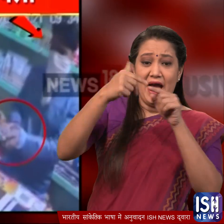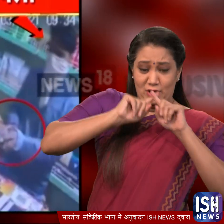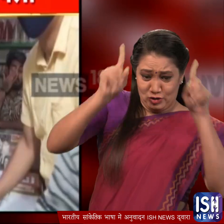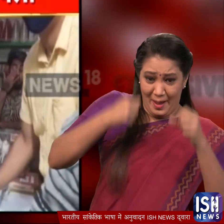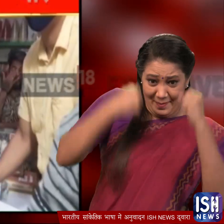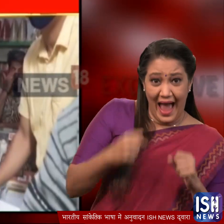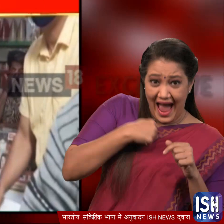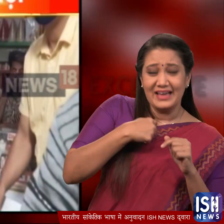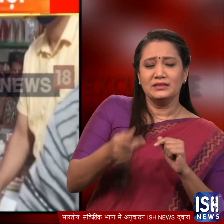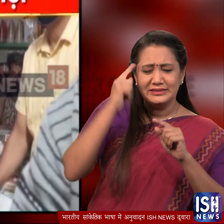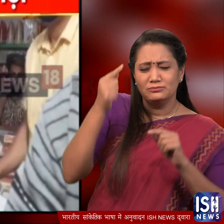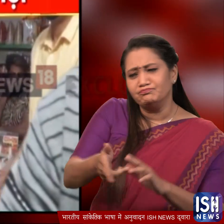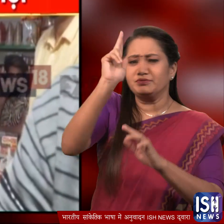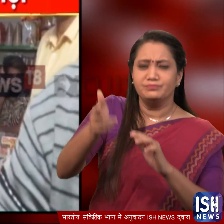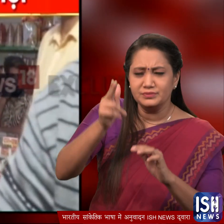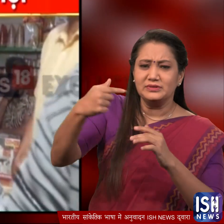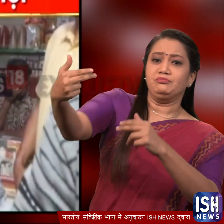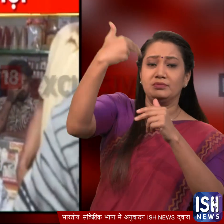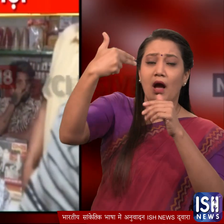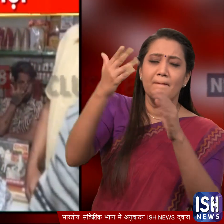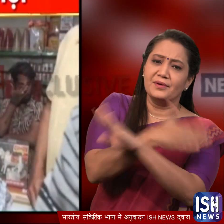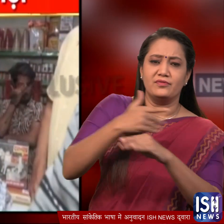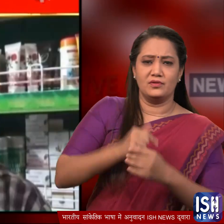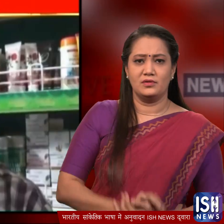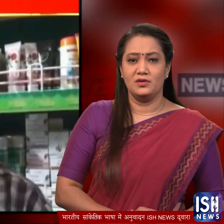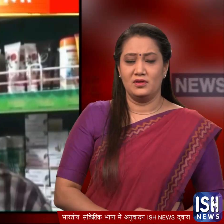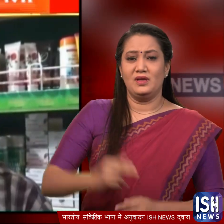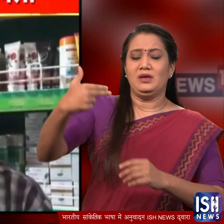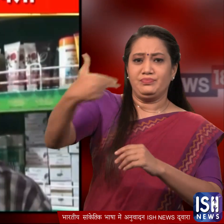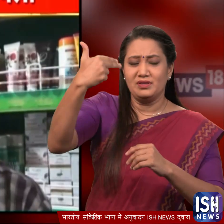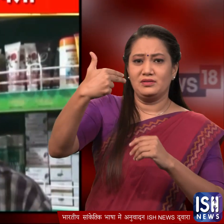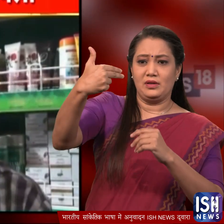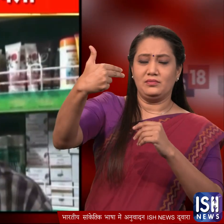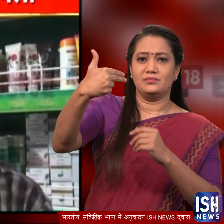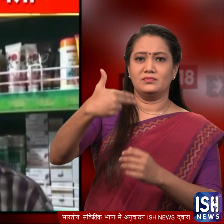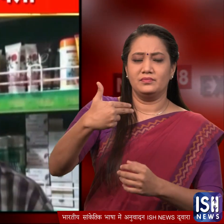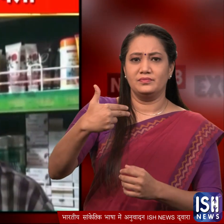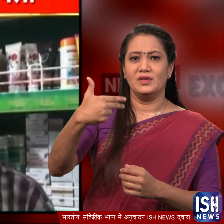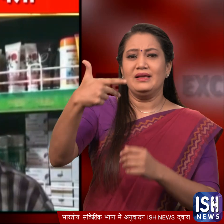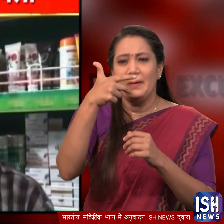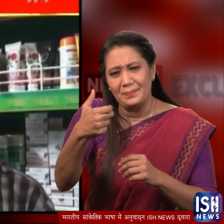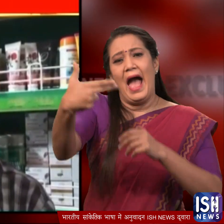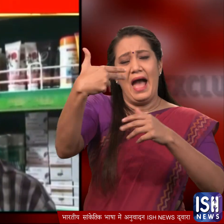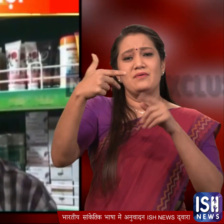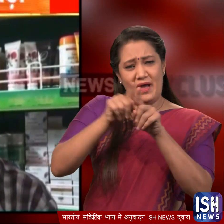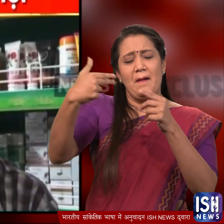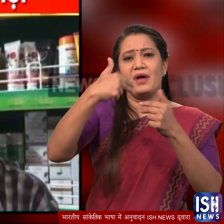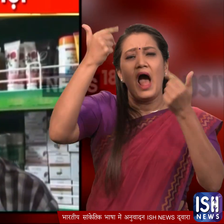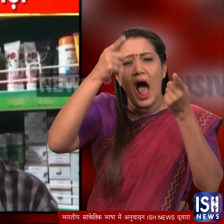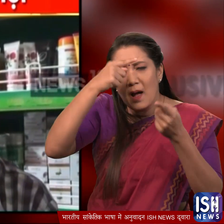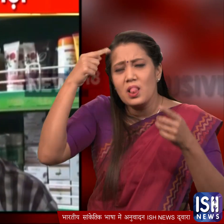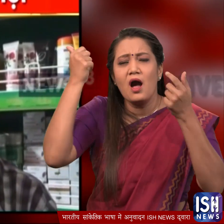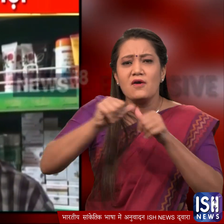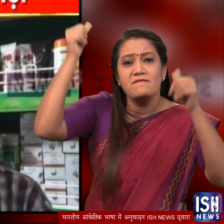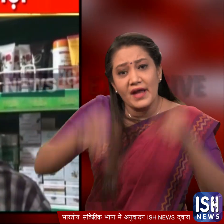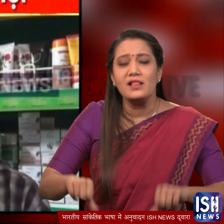पिस्तौल तान दी। दुकानदार ने बताया कि उसने उस पर फायर करने की कोशिश की थी। उसने फायर करने की नीयत से मेरे ऊपर प्रेस करा, अटक